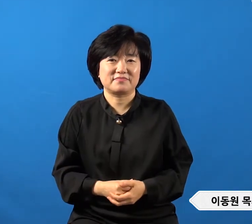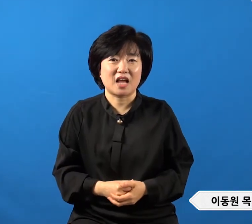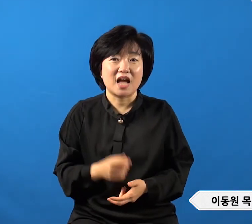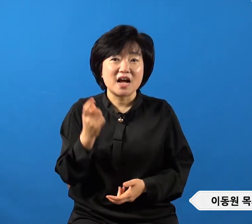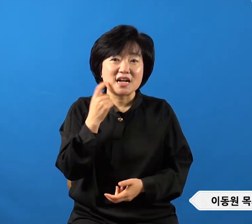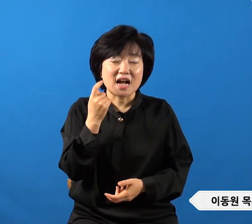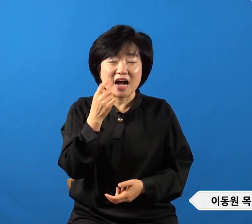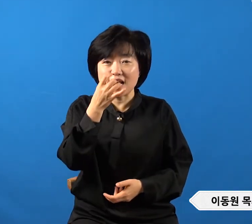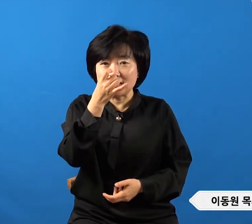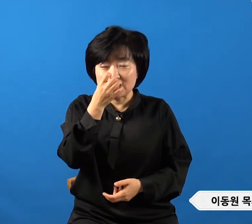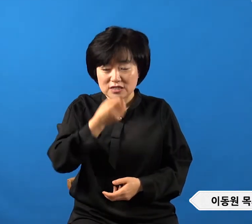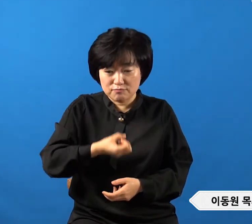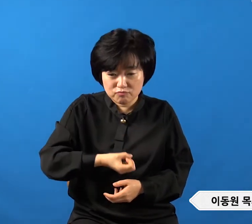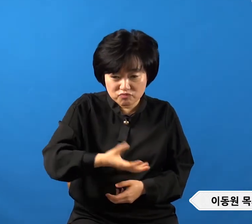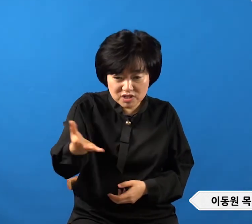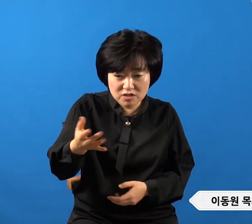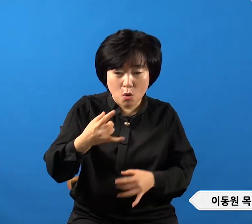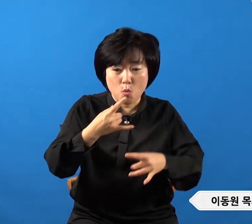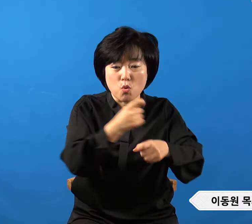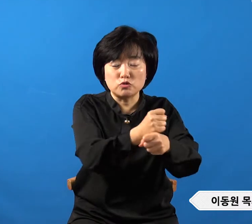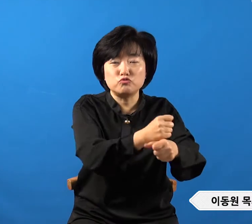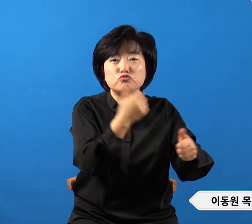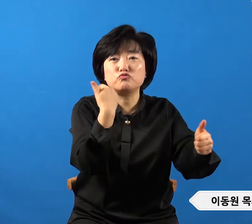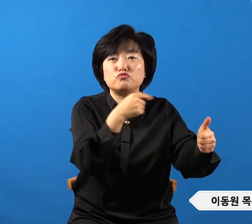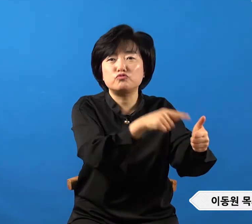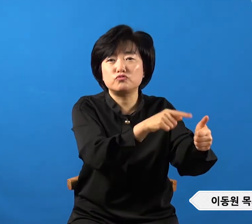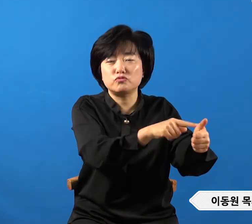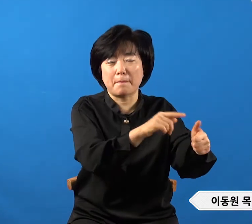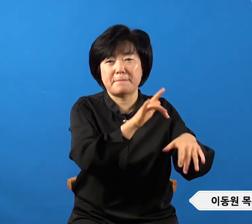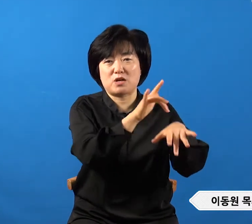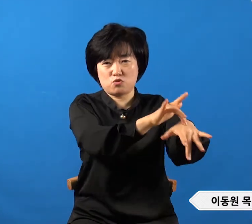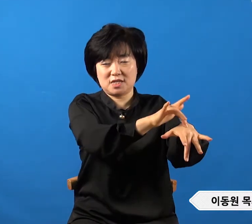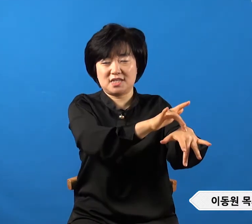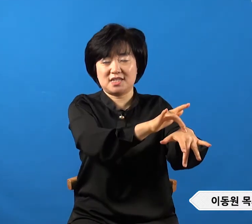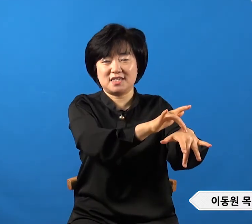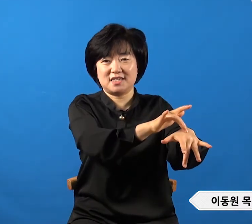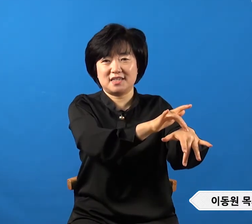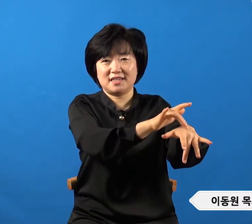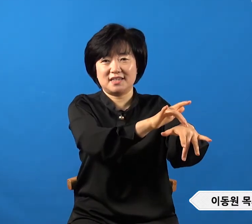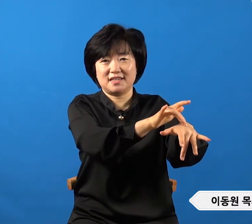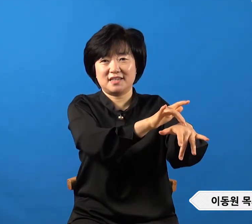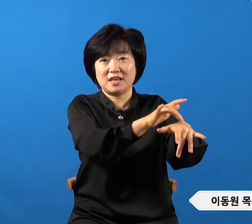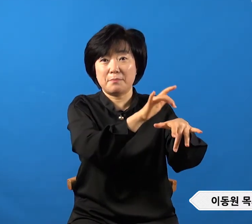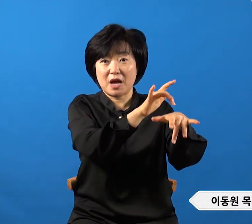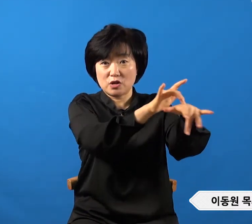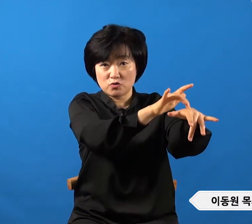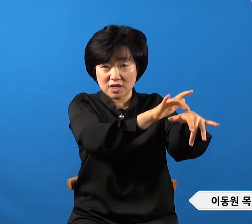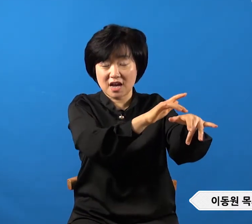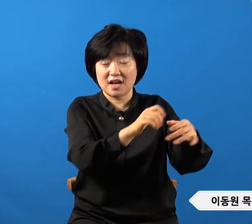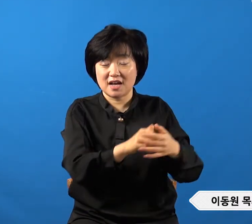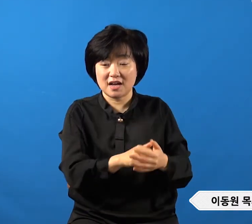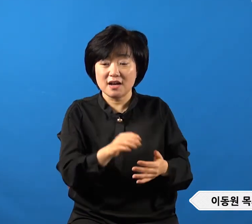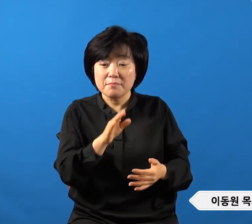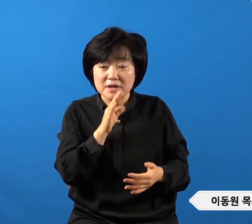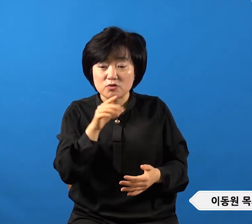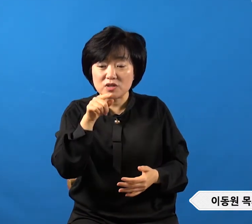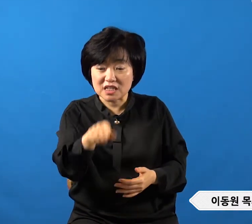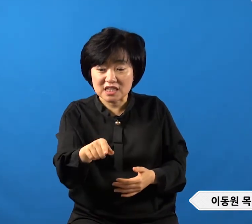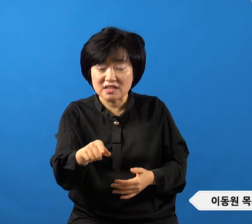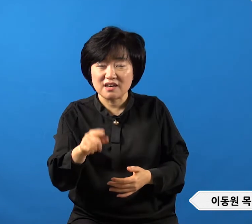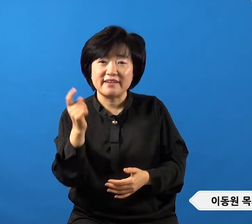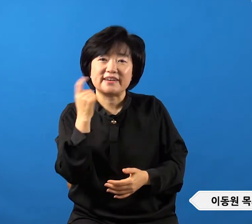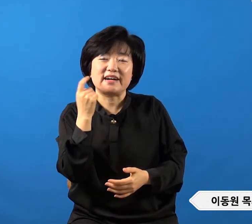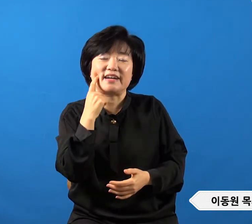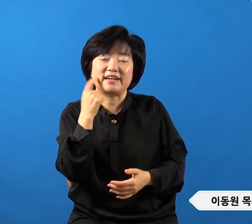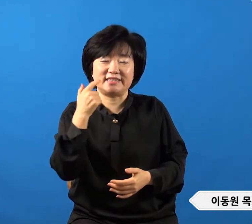그리고 가라지를 뿌린 원수는 누구냐? 마귀다요. 마귀가 바로 이런 가라지를